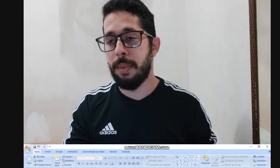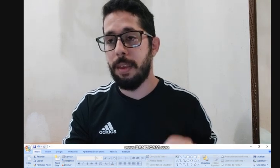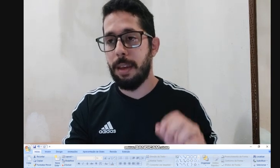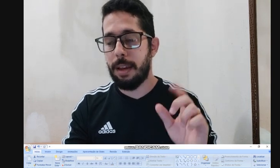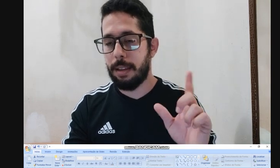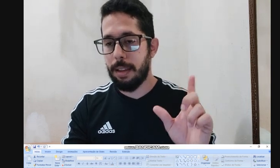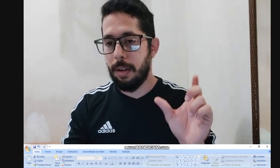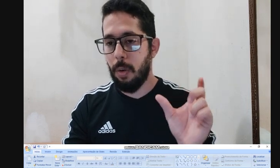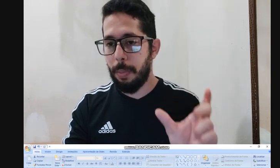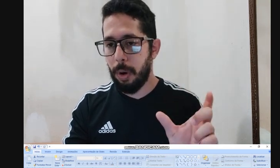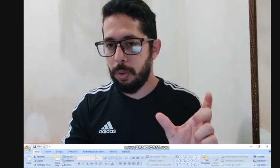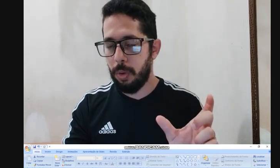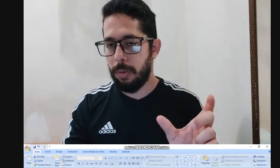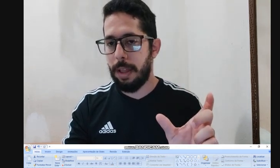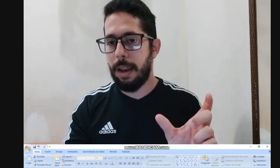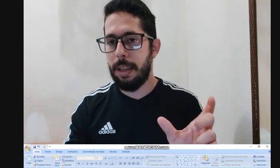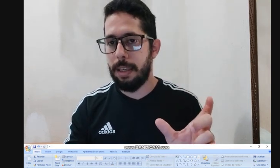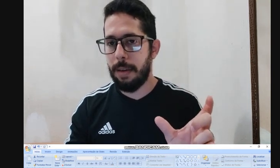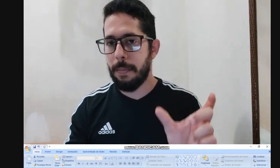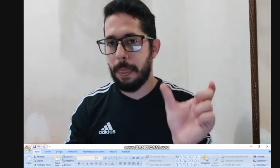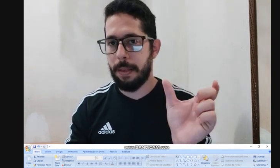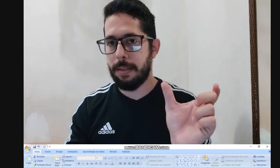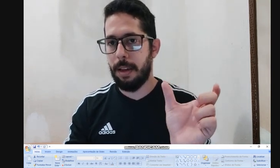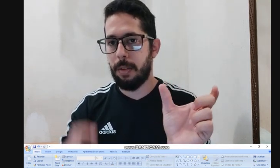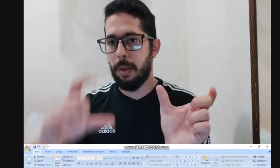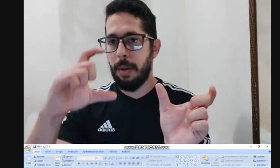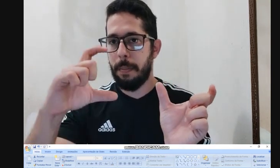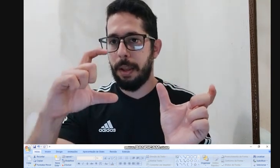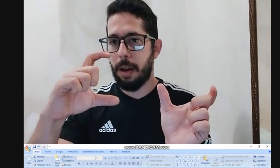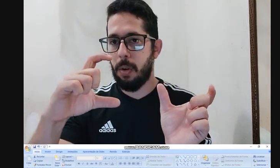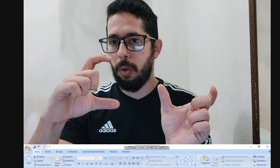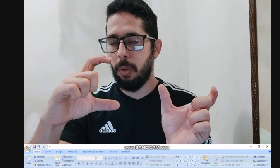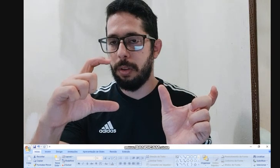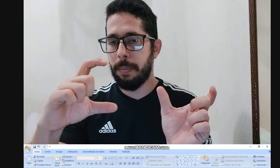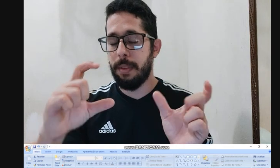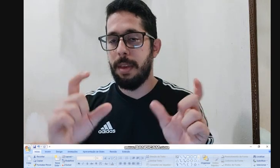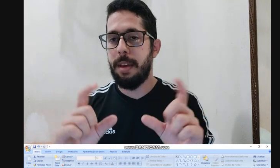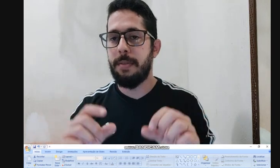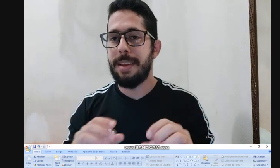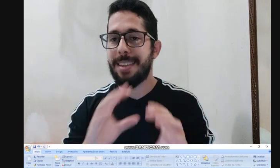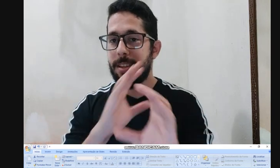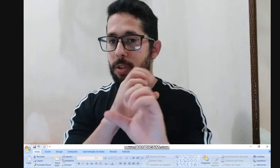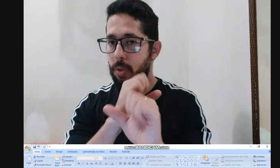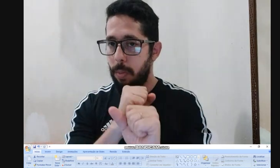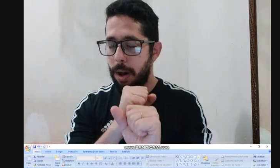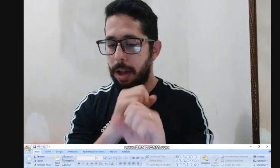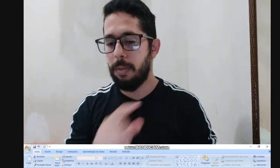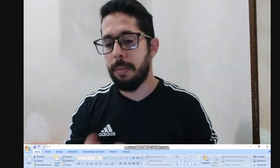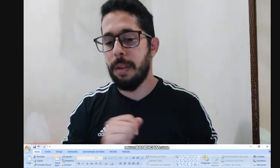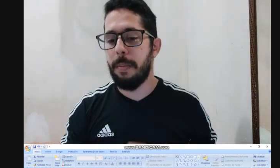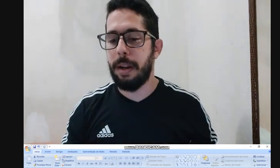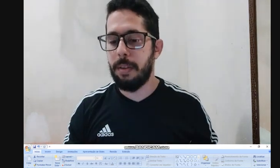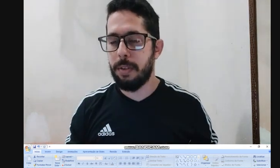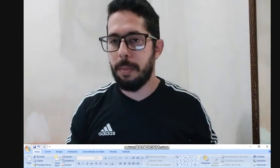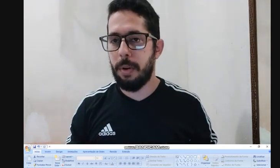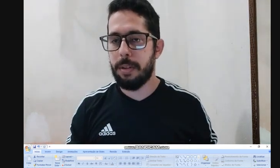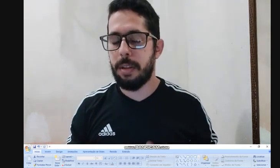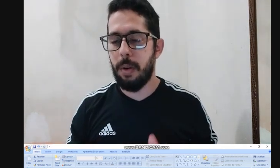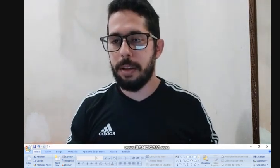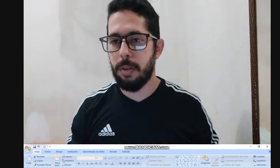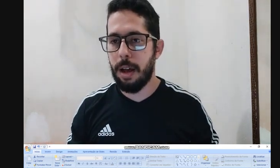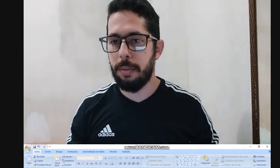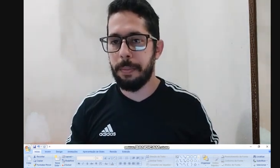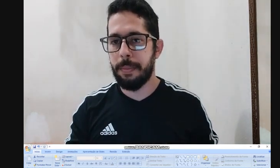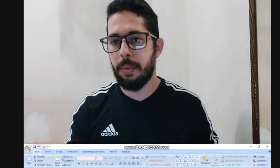3. O produto da linha, certo? Pela coluna, ele vai ser somado para que você possa